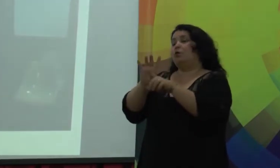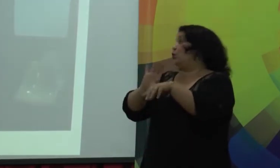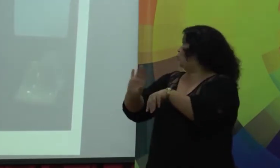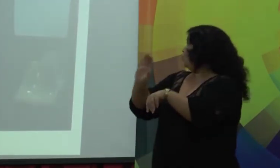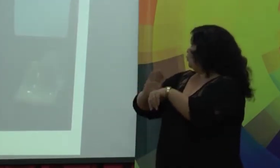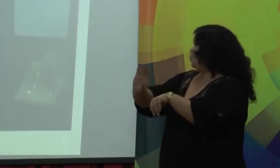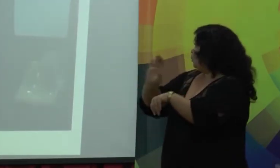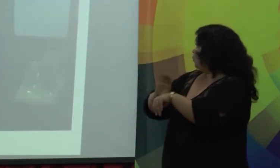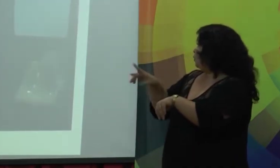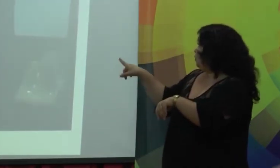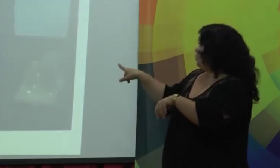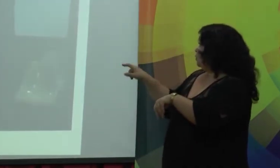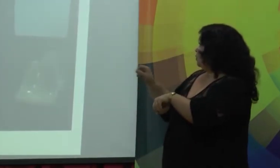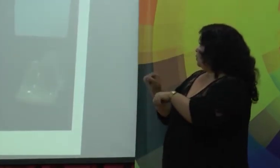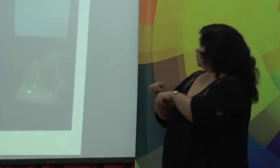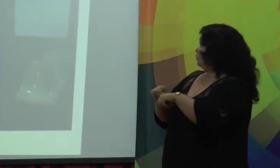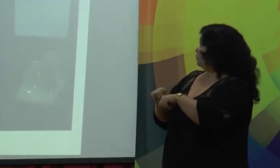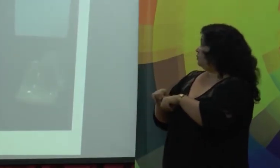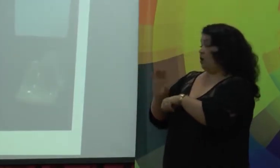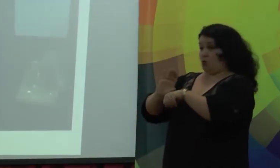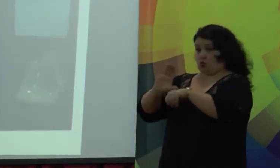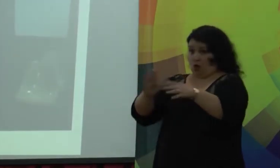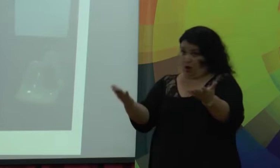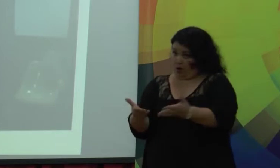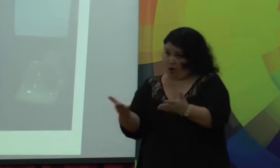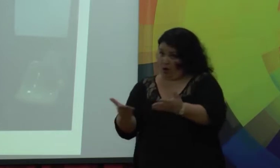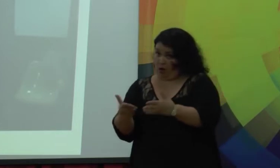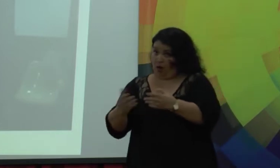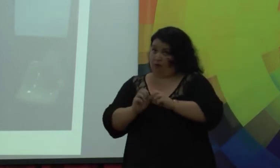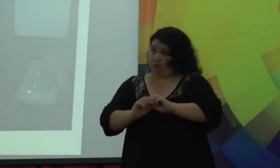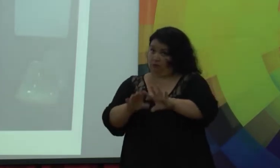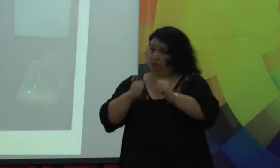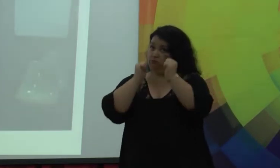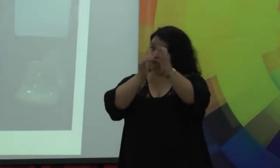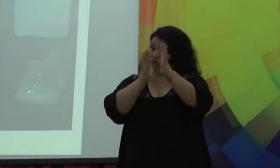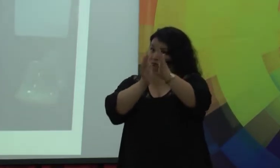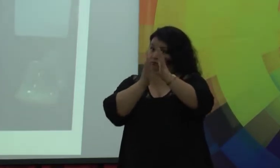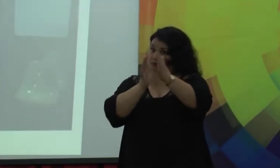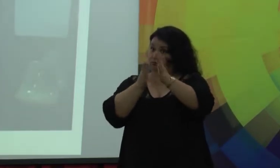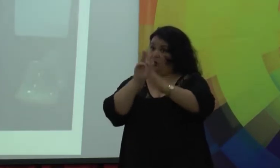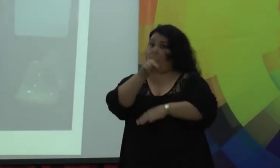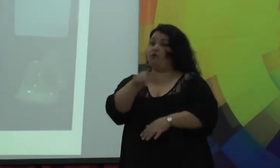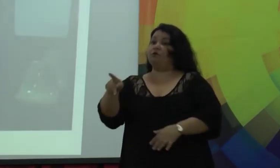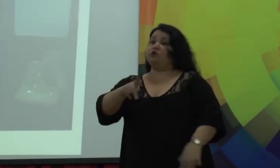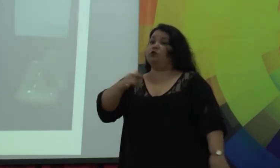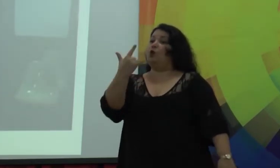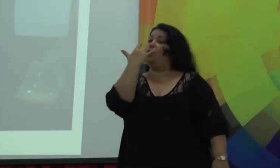Em Libras, pelo professor